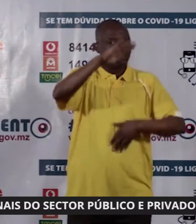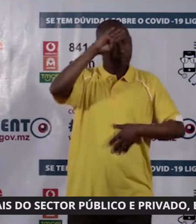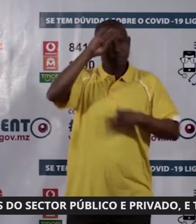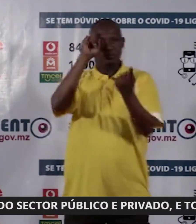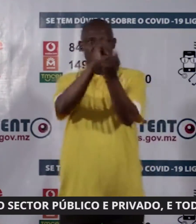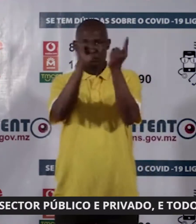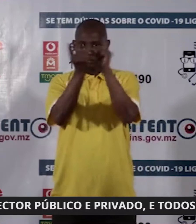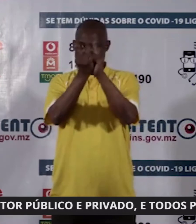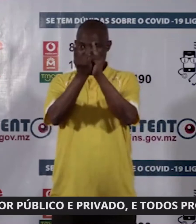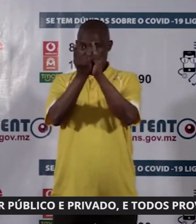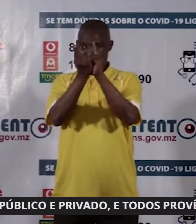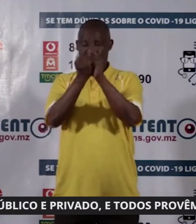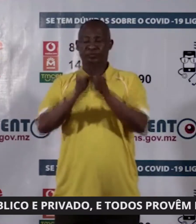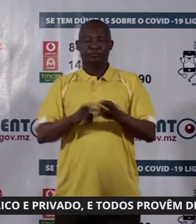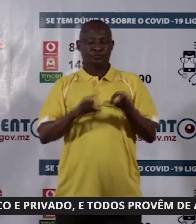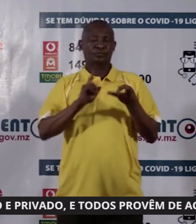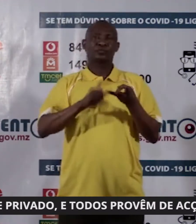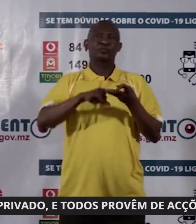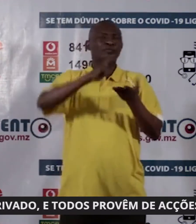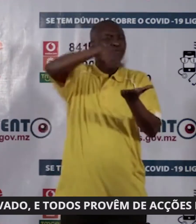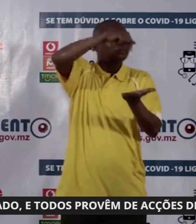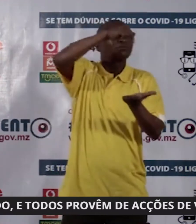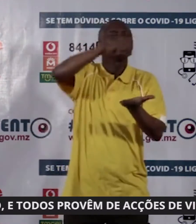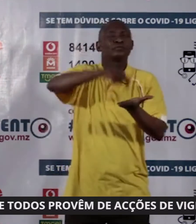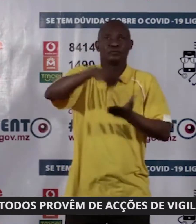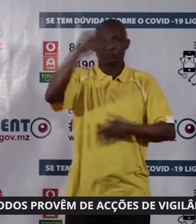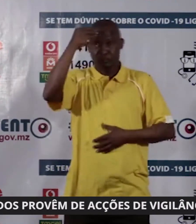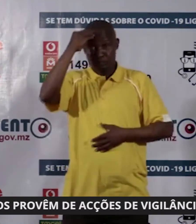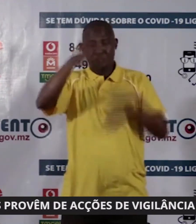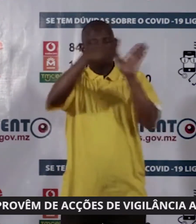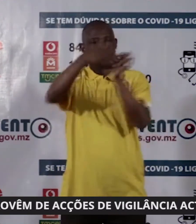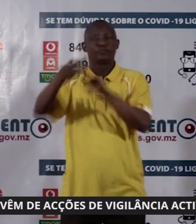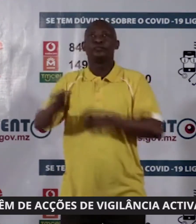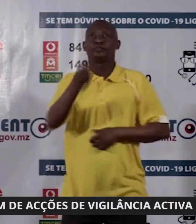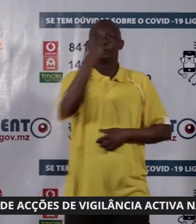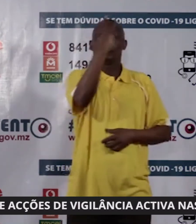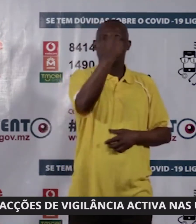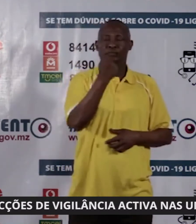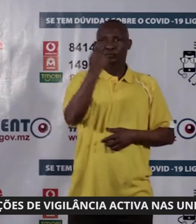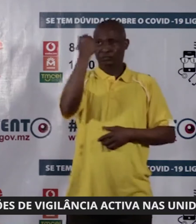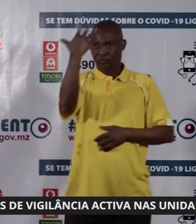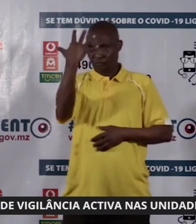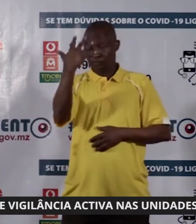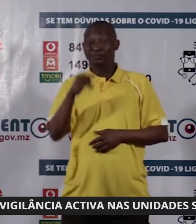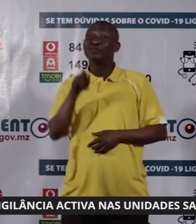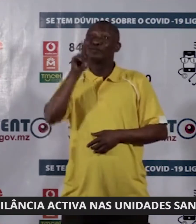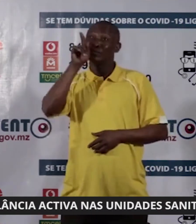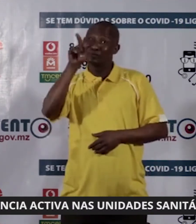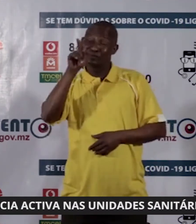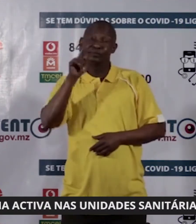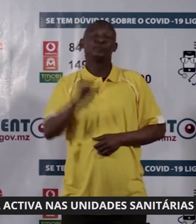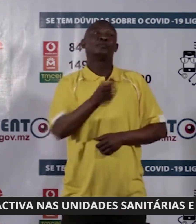25 casos na cidade de Maputo. Destes, 23 casos resultam de vigilância nas